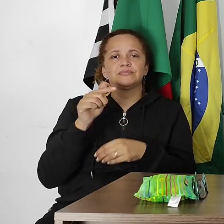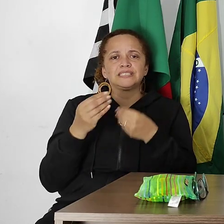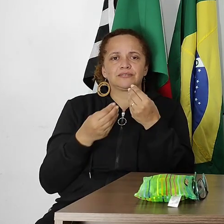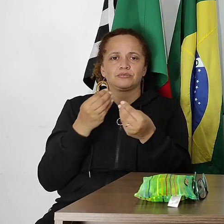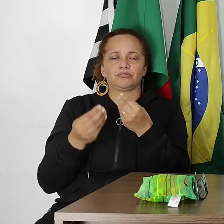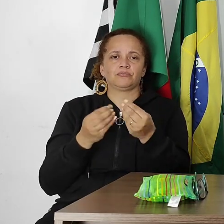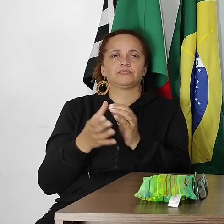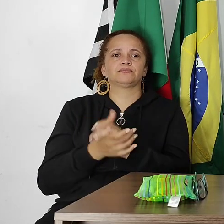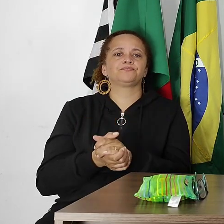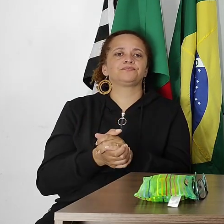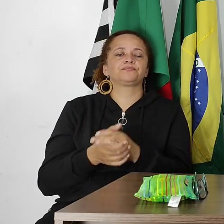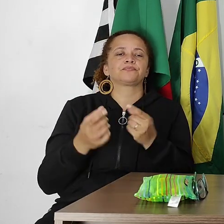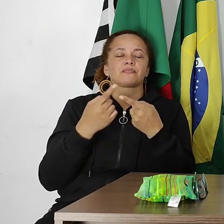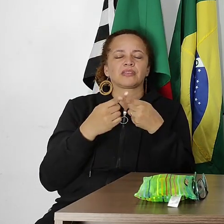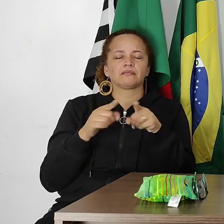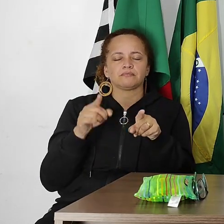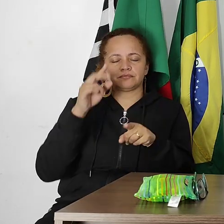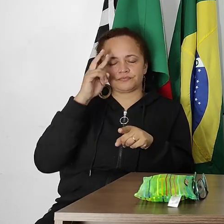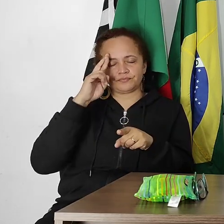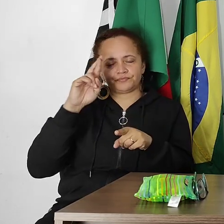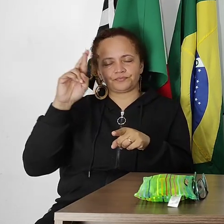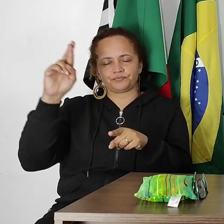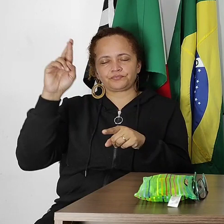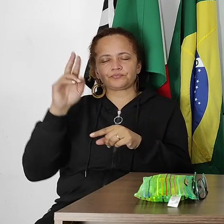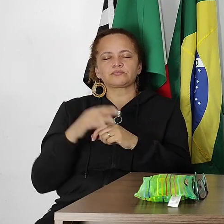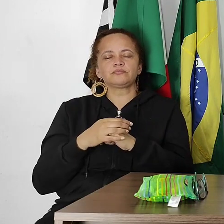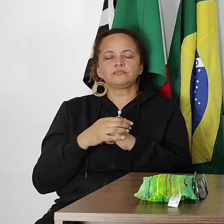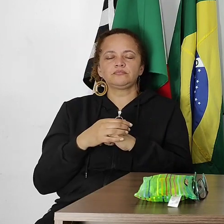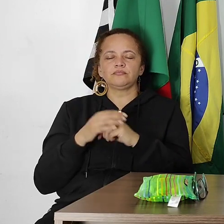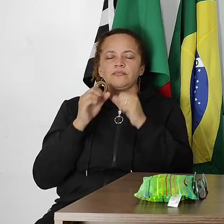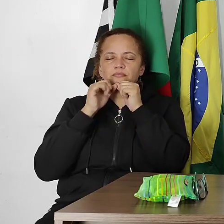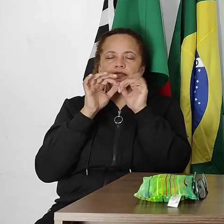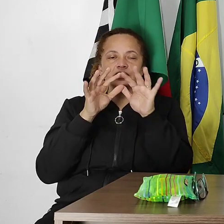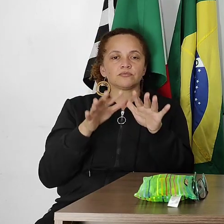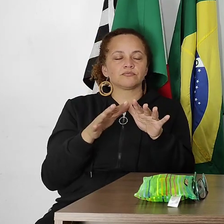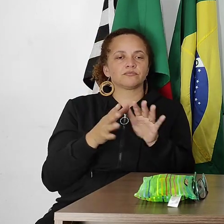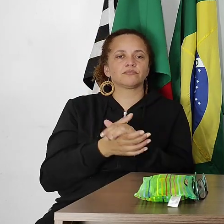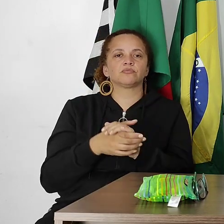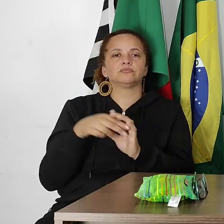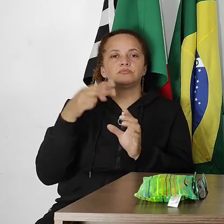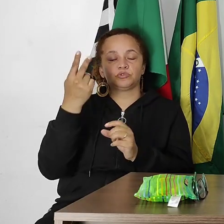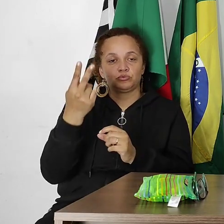Mas aí o Senhor mandou 2 anjos na minha casa no domingo.